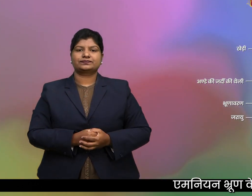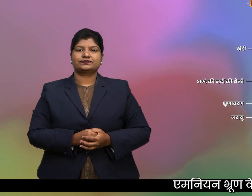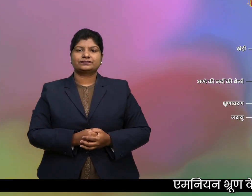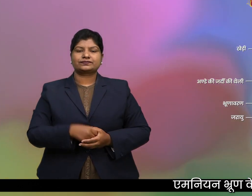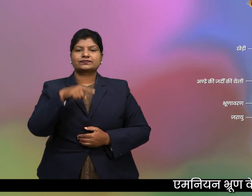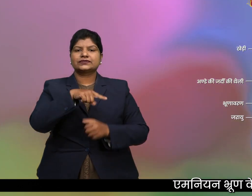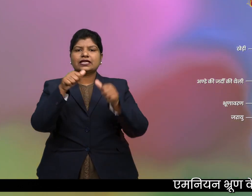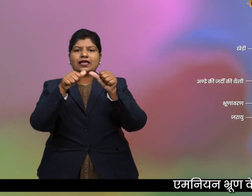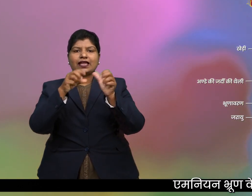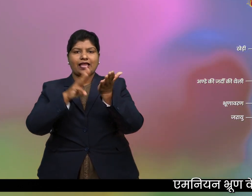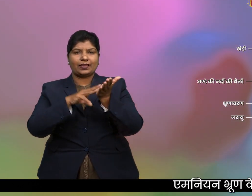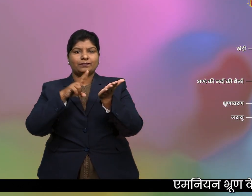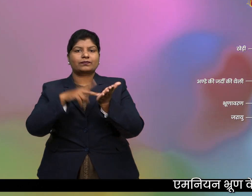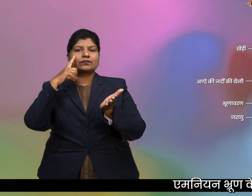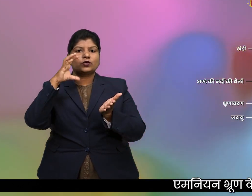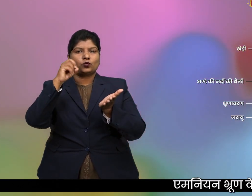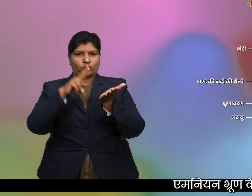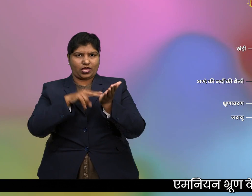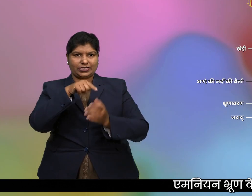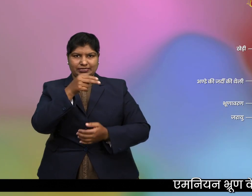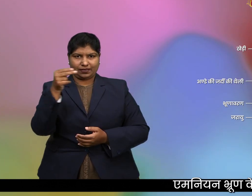एमिनियन भ्रूण के